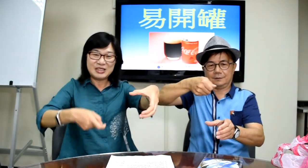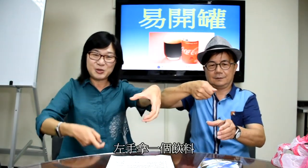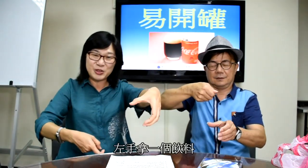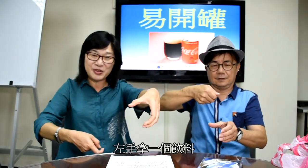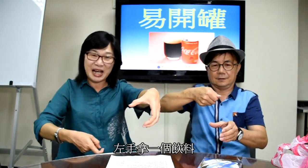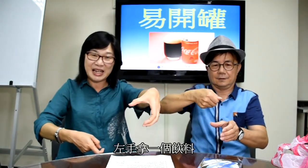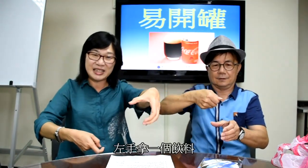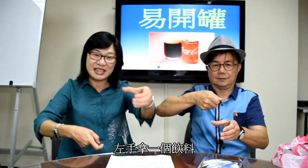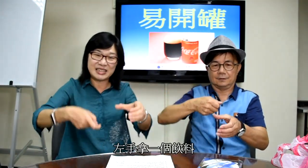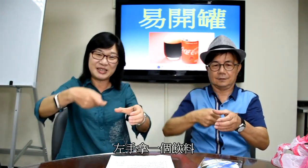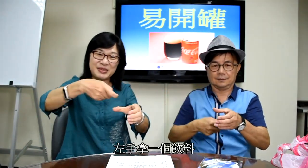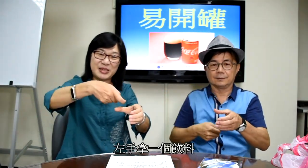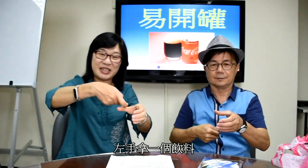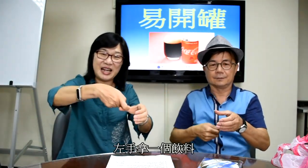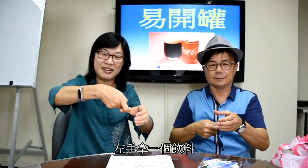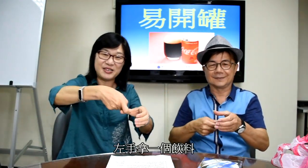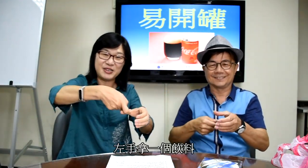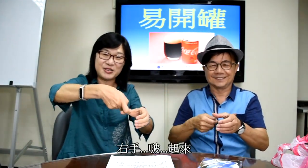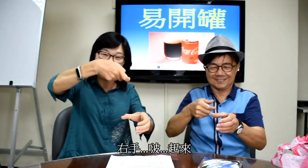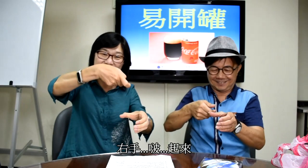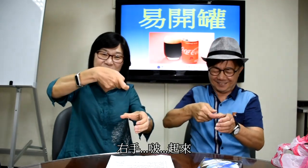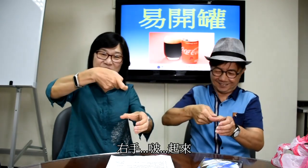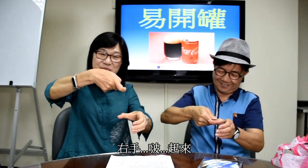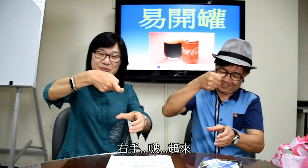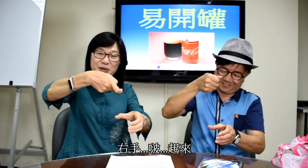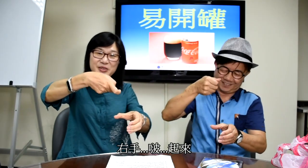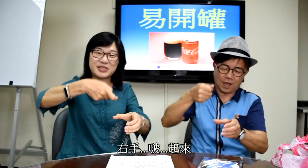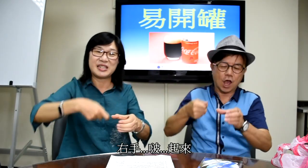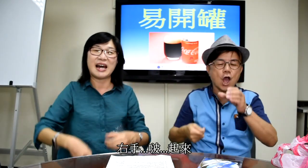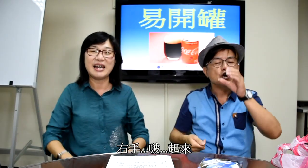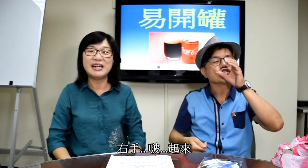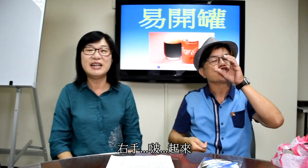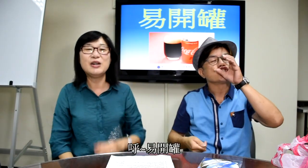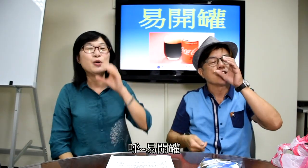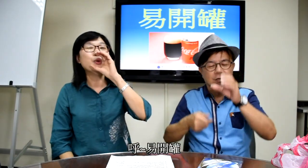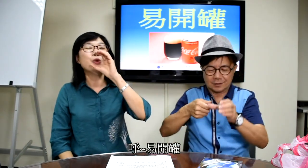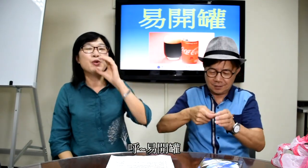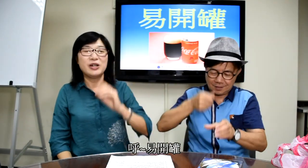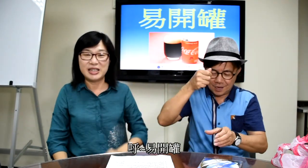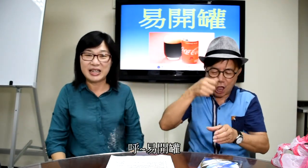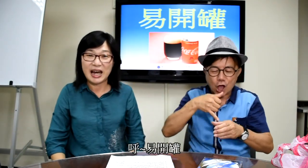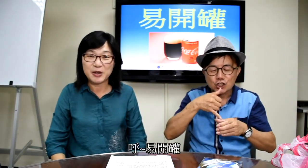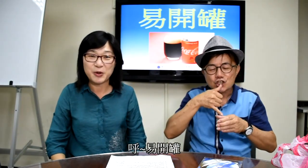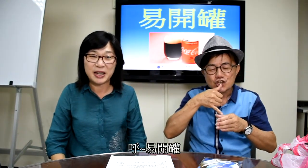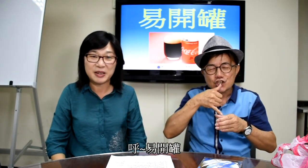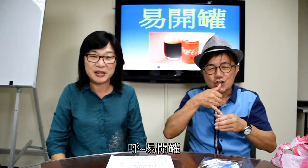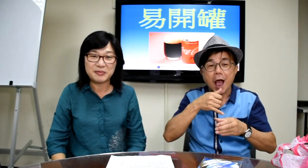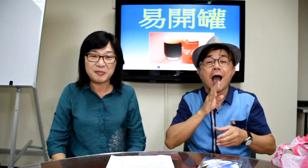左手拿一个饮料，右手嘣起来，易开罐，